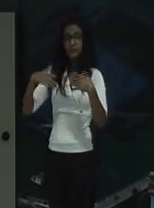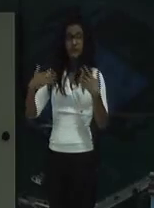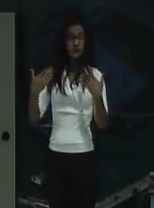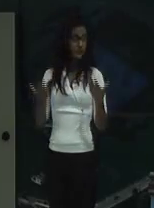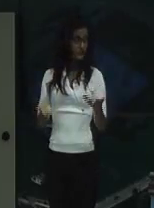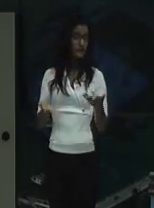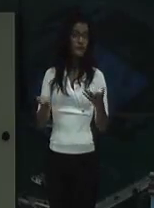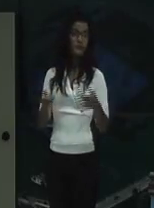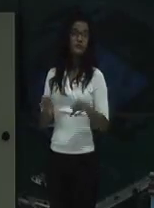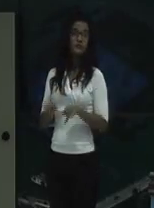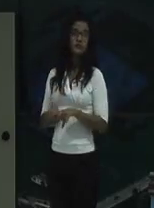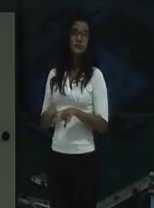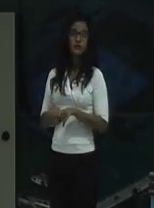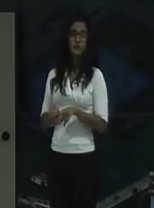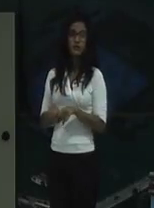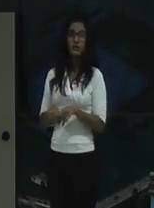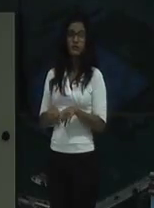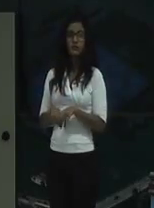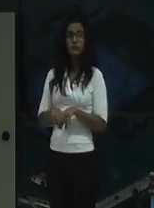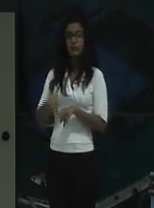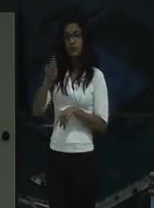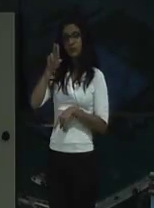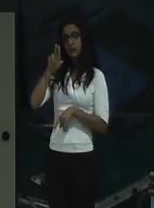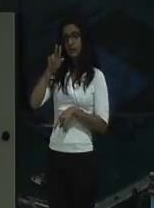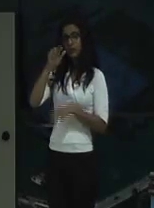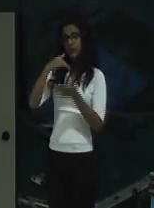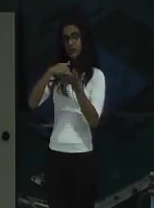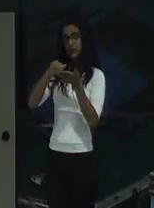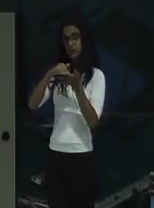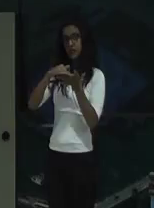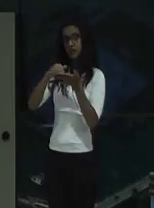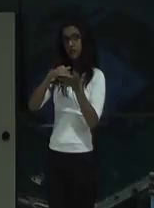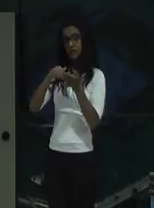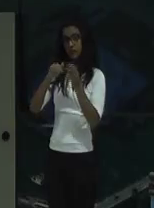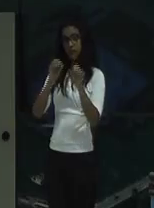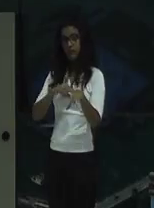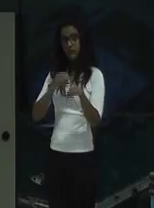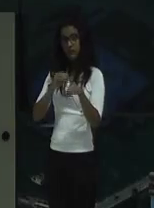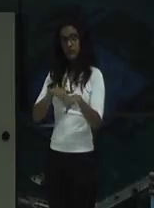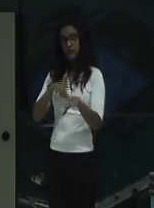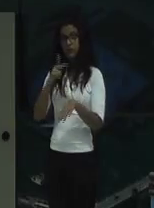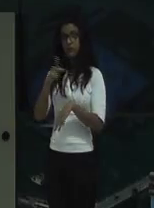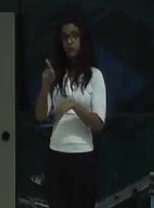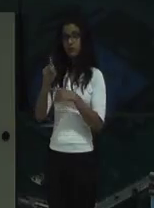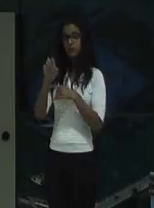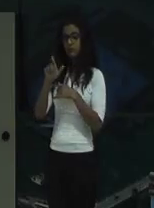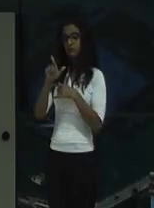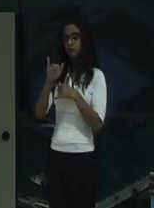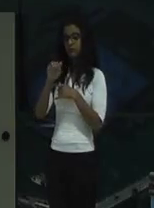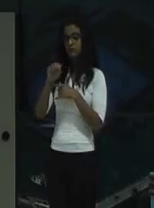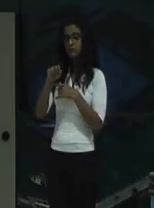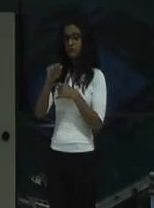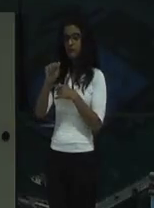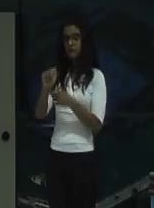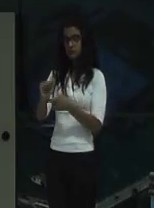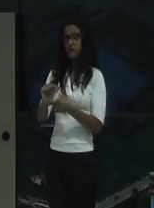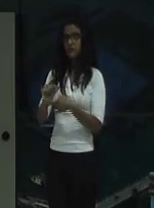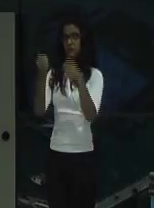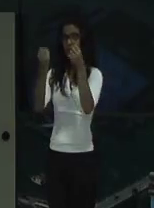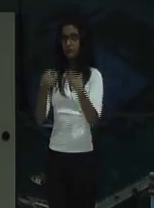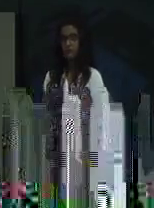inclusive, a secretária de Educação, a professora Eliane, ela deixou bem claro aqui no